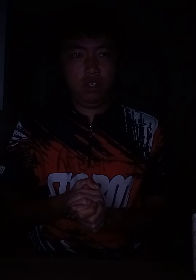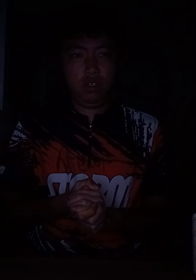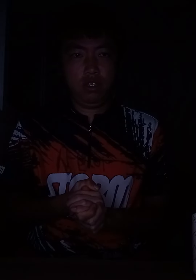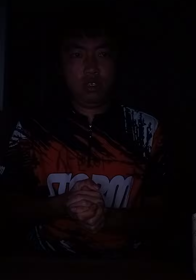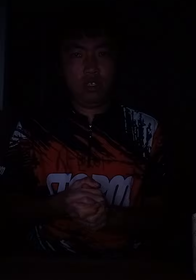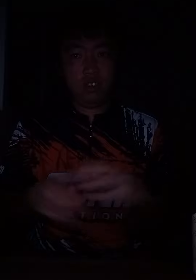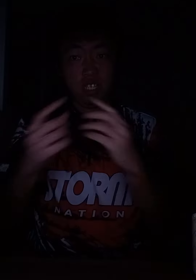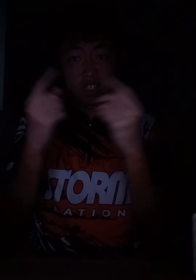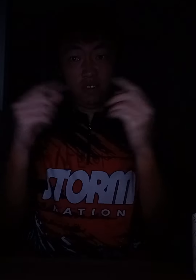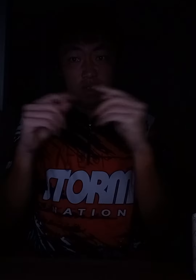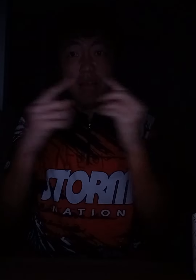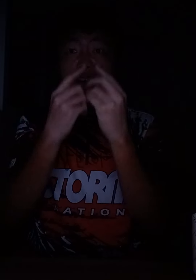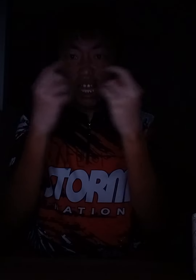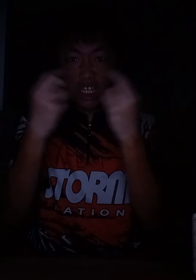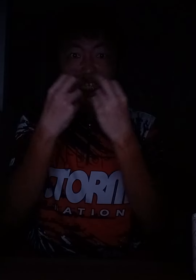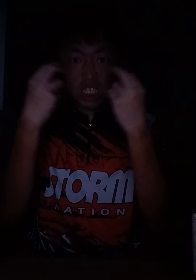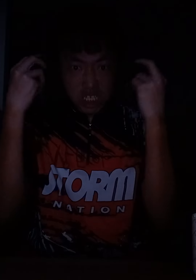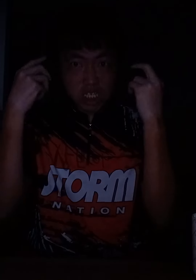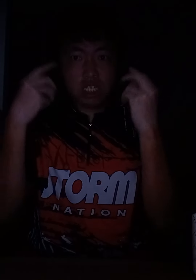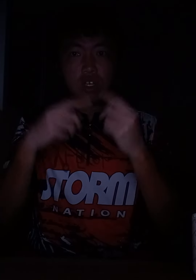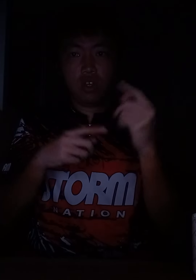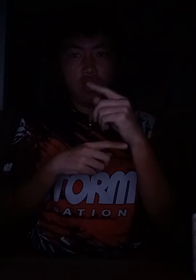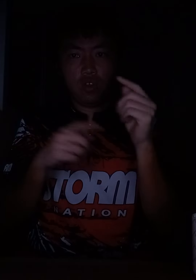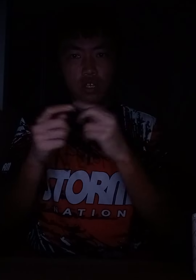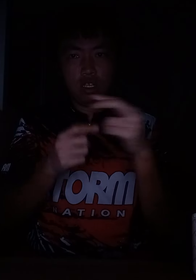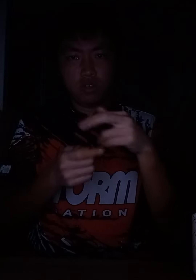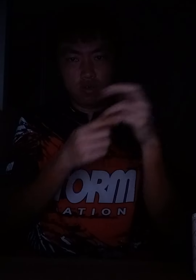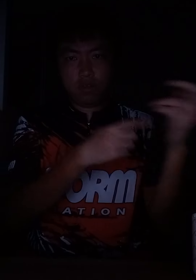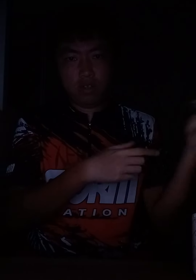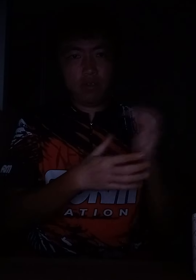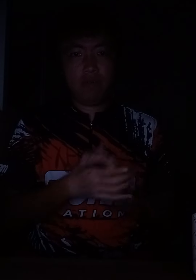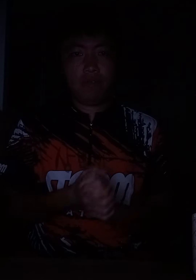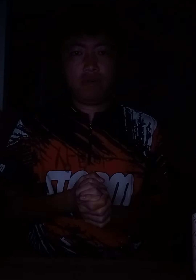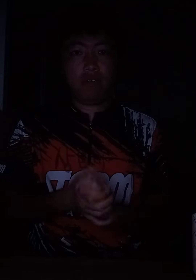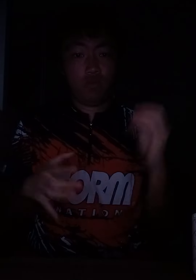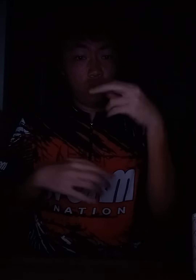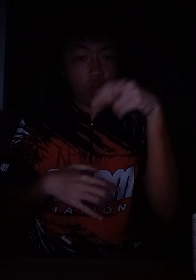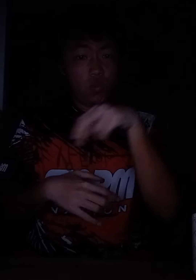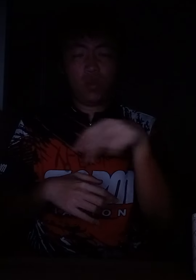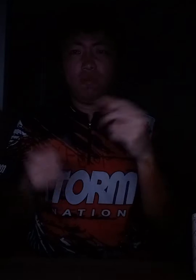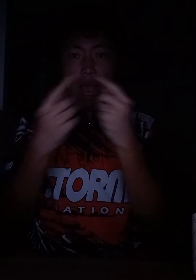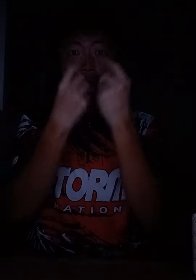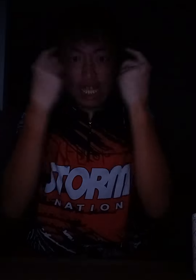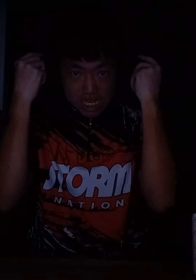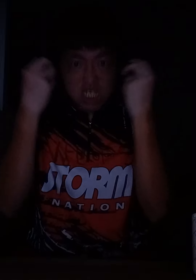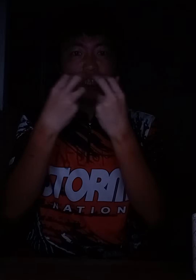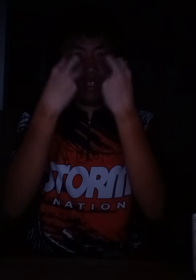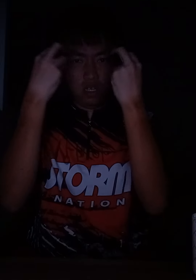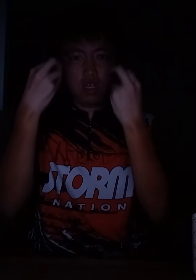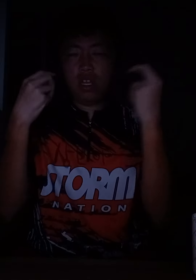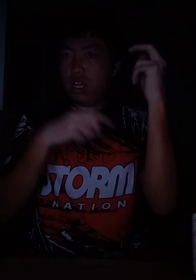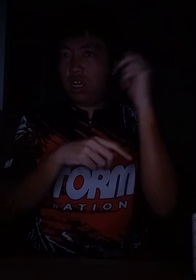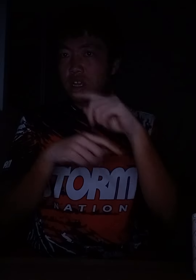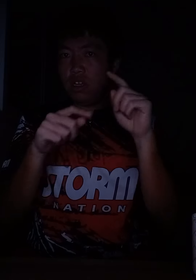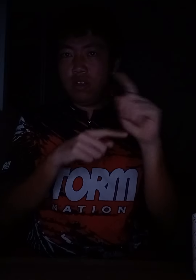한 남성이 마스크를 턱에 걸친 채 편의점 안으로 들어옵니다. 편의점 업주가 마스크를 제대로 써달라고 하자 장난하듯